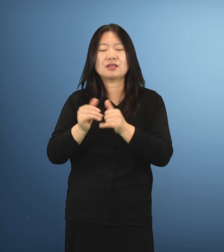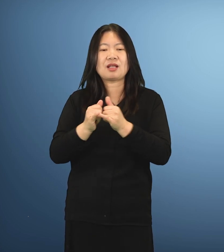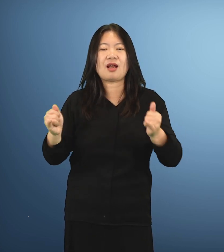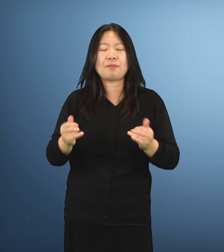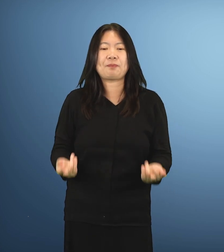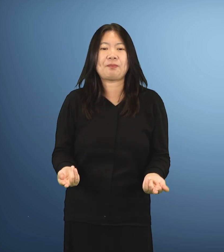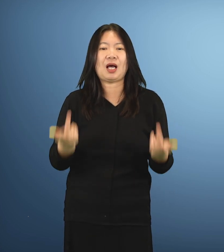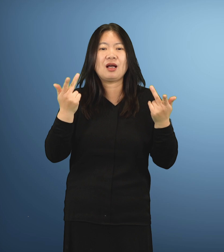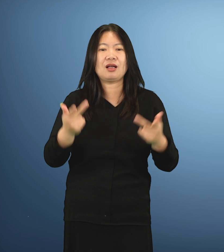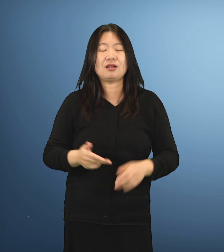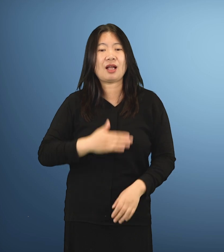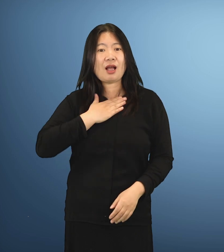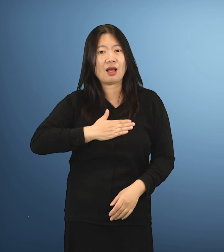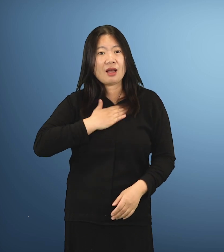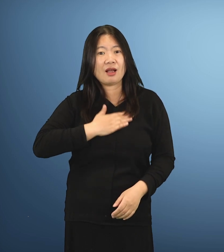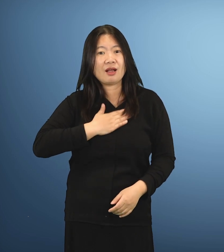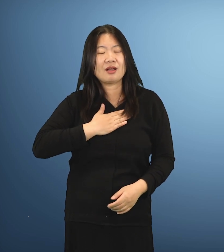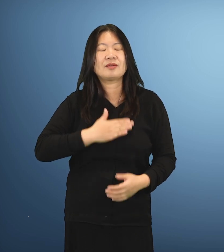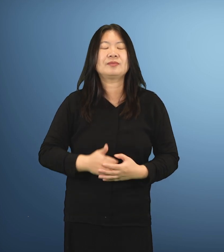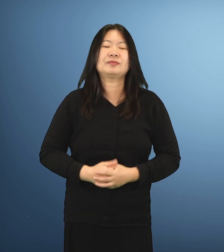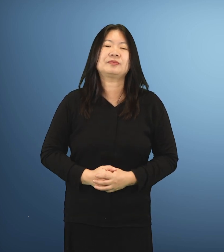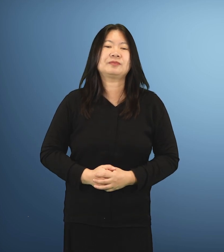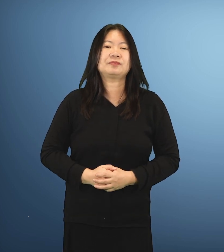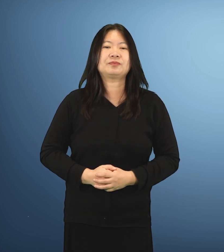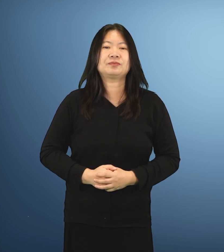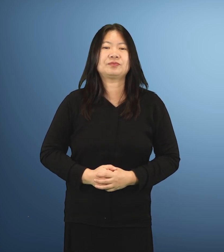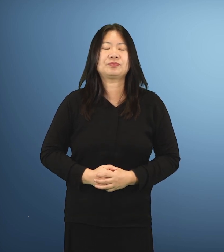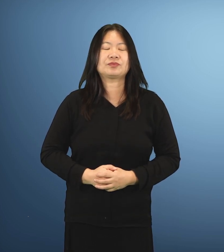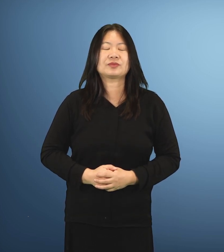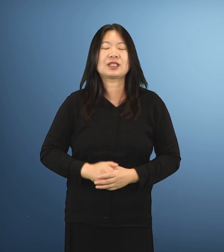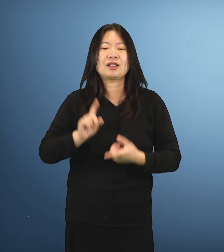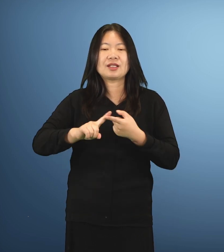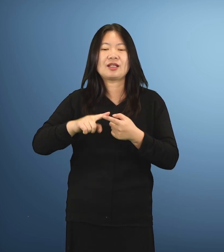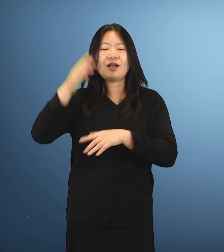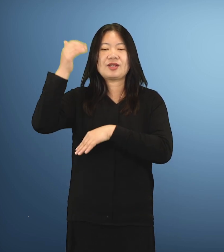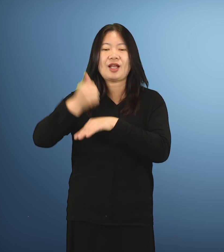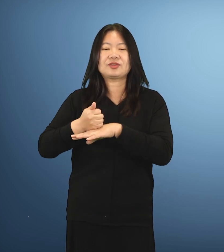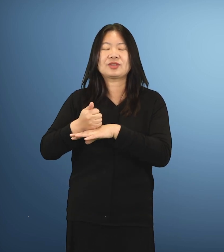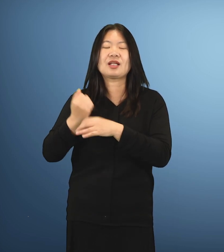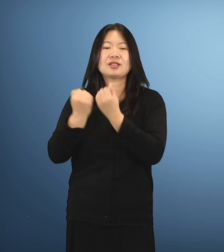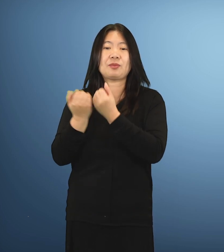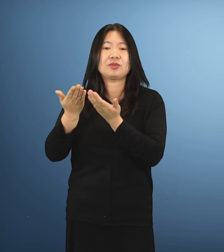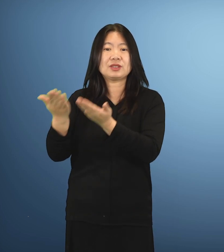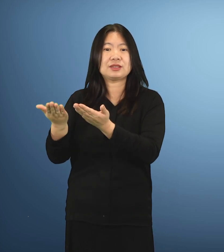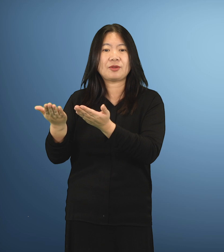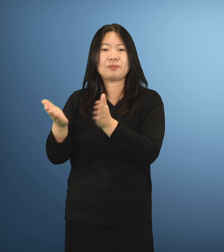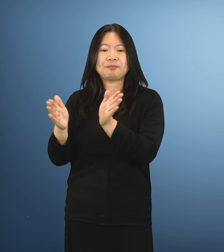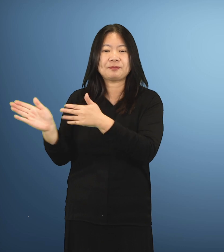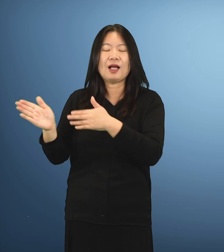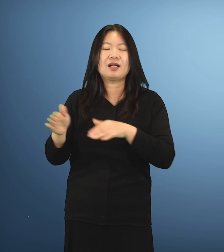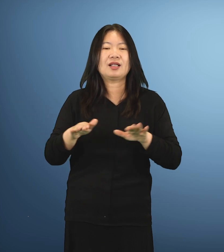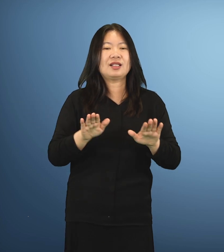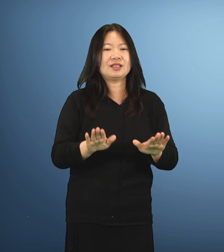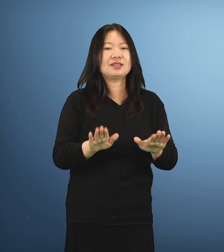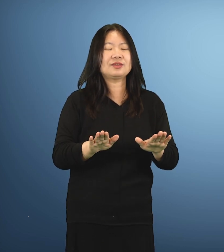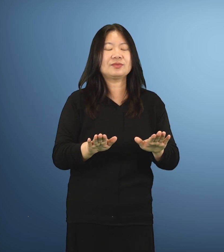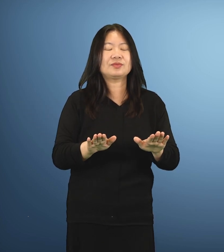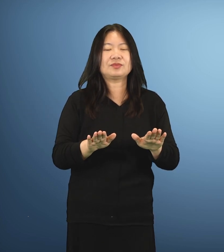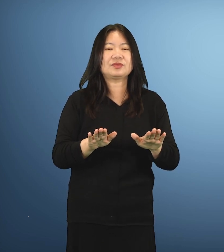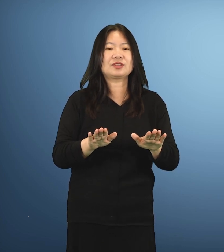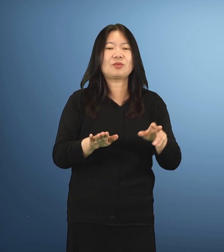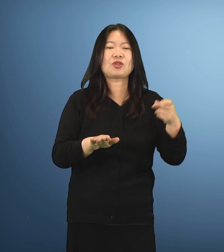자, 그 부분은 조금 나중에 설명을 드리고, 그래도 우리가 12사도가 누군가 한번 이름 정도는